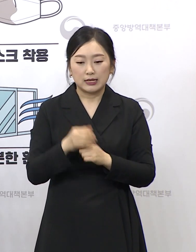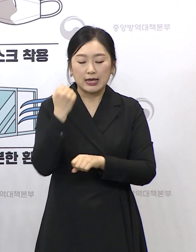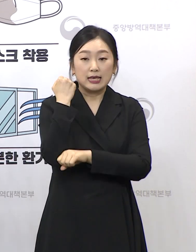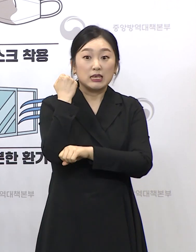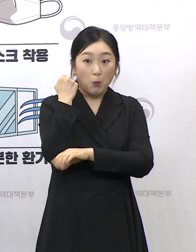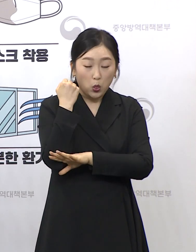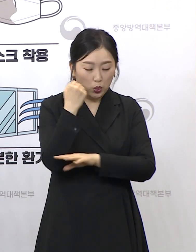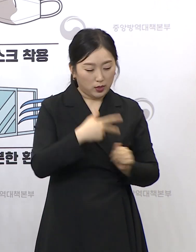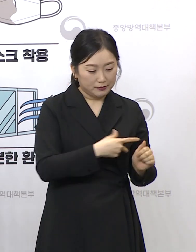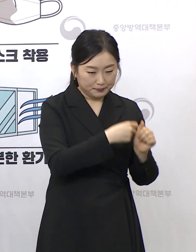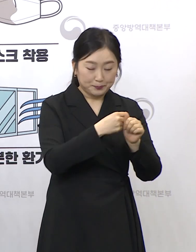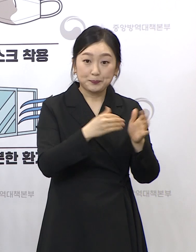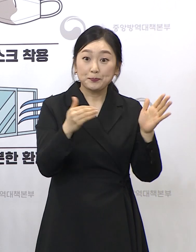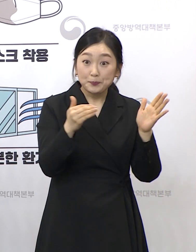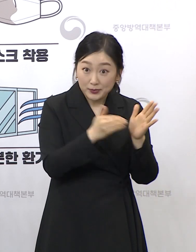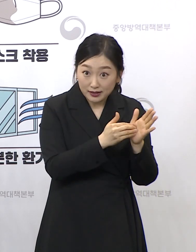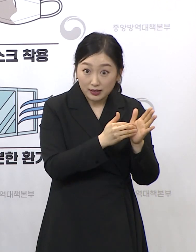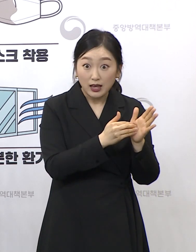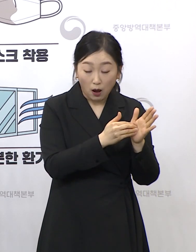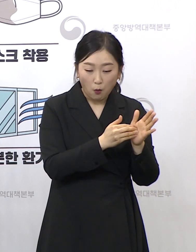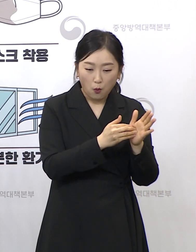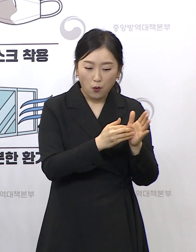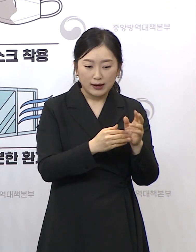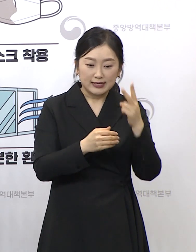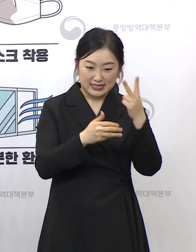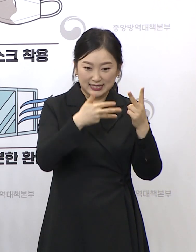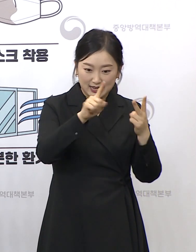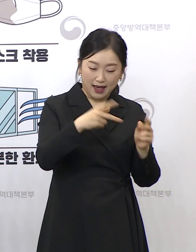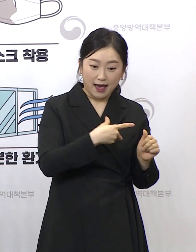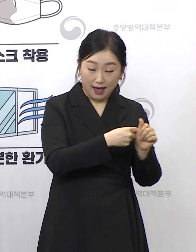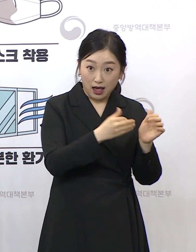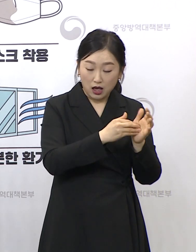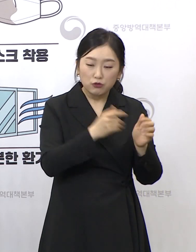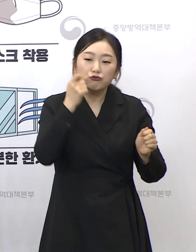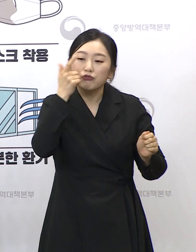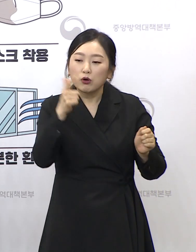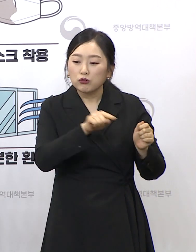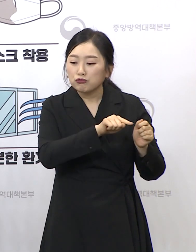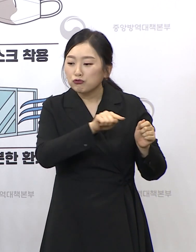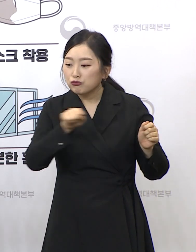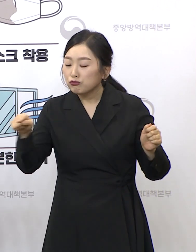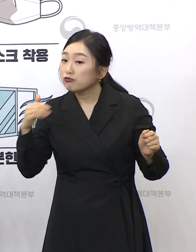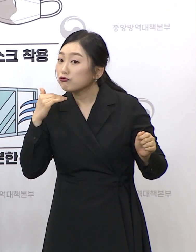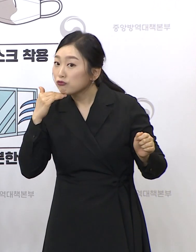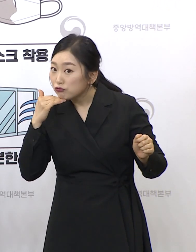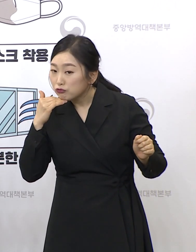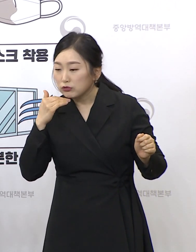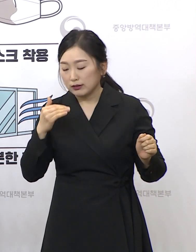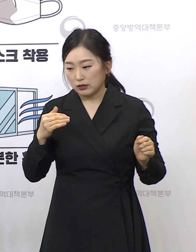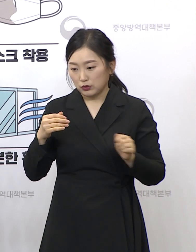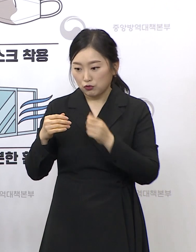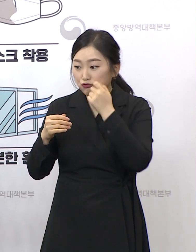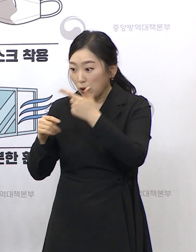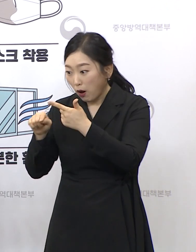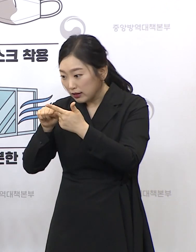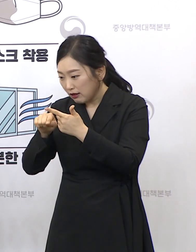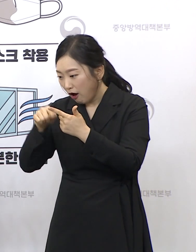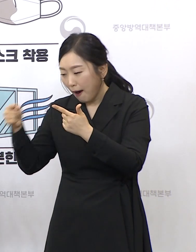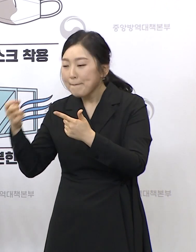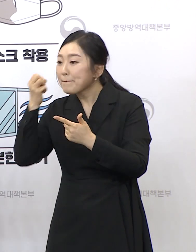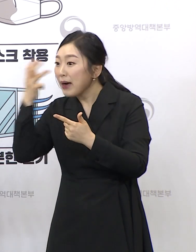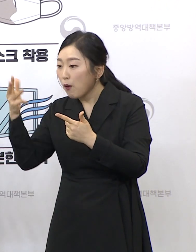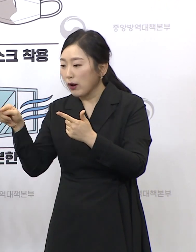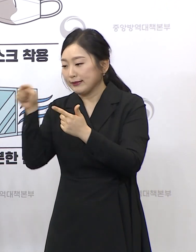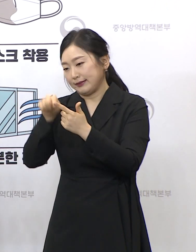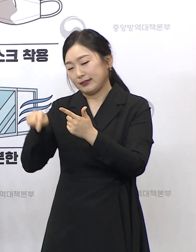접종 완료자를 대상으로 2차 접종일로부터 6개월이 지난 후 또 가급적 8개월 이내에 실시하되